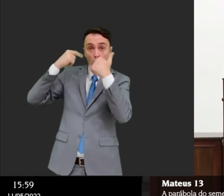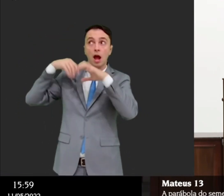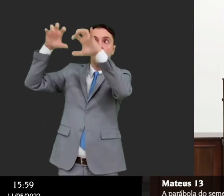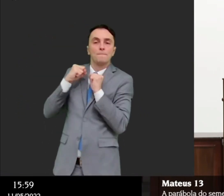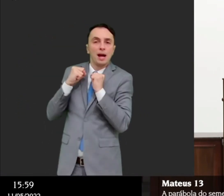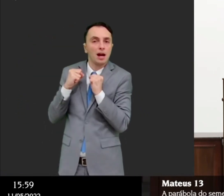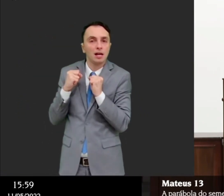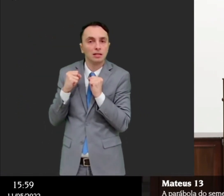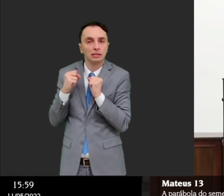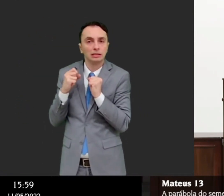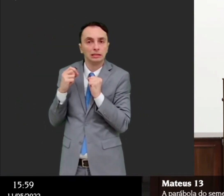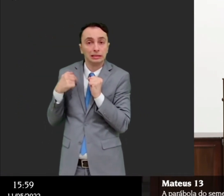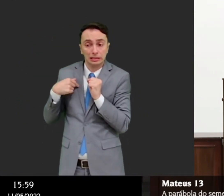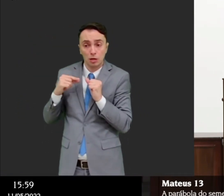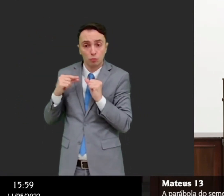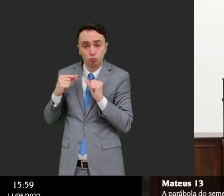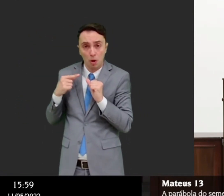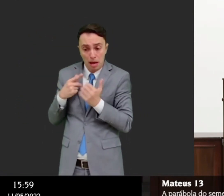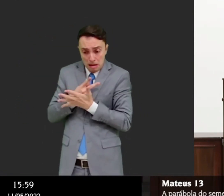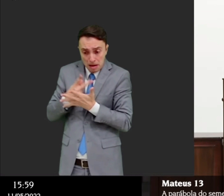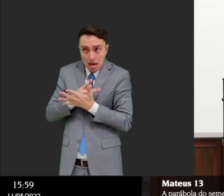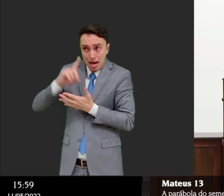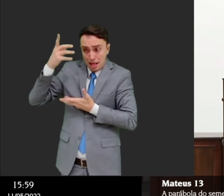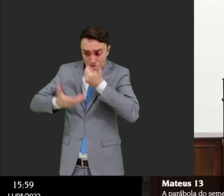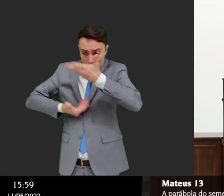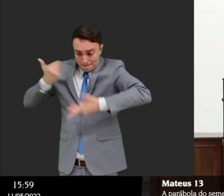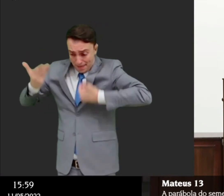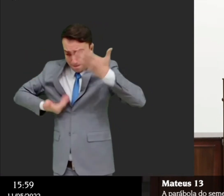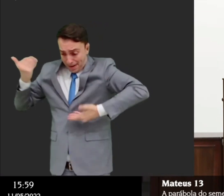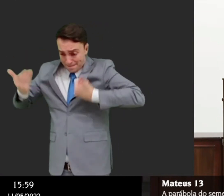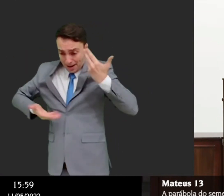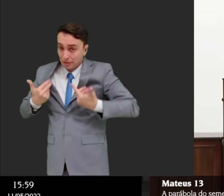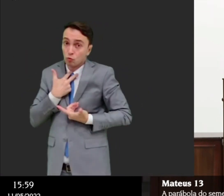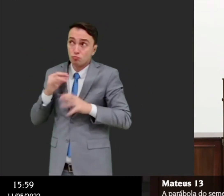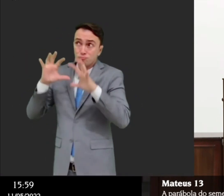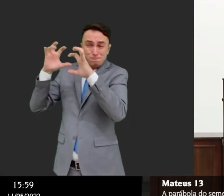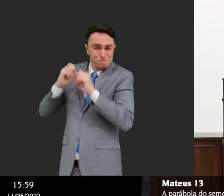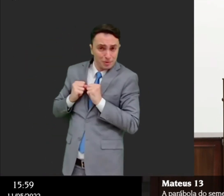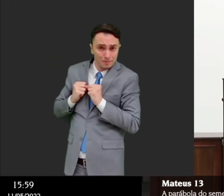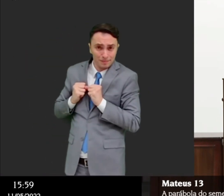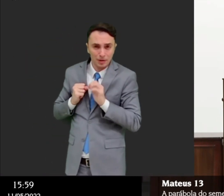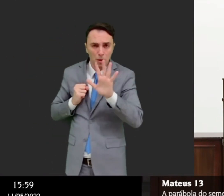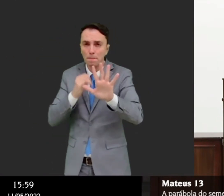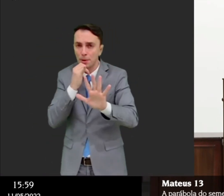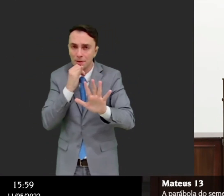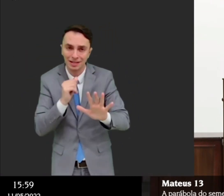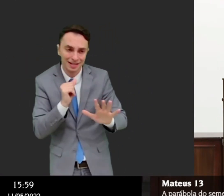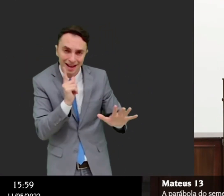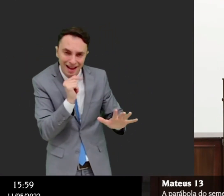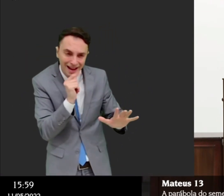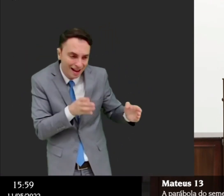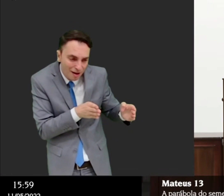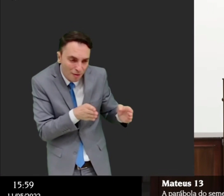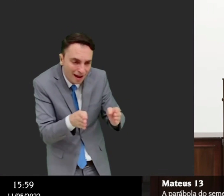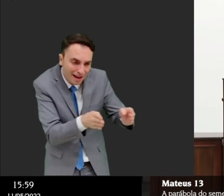vida, tudo é assim, irmão. Tudo é assim. Se os irmãos pegar aí um pequeno riozinho aí, vai ver